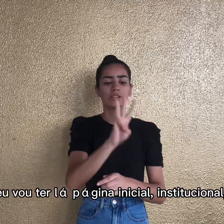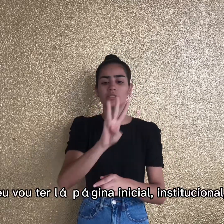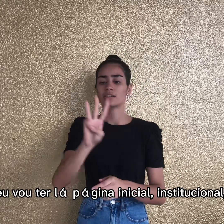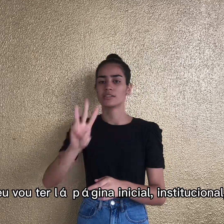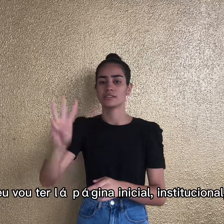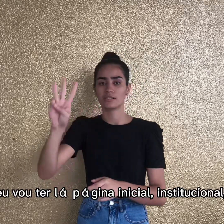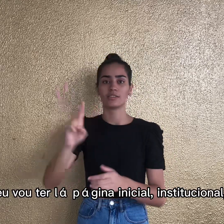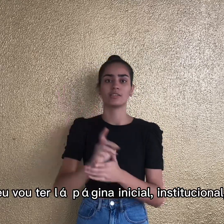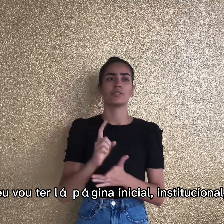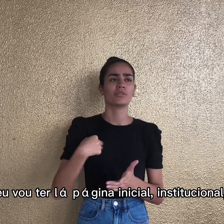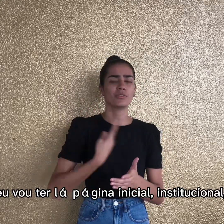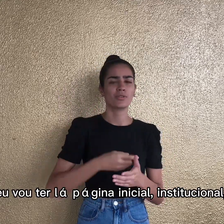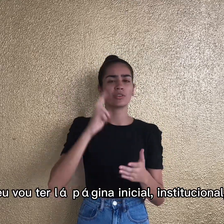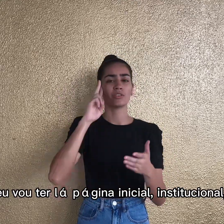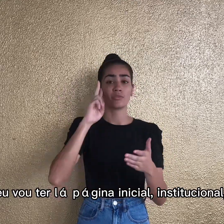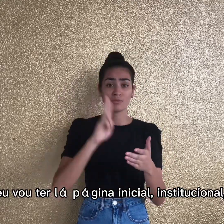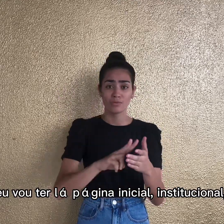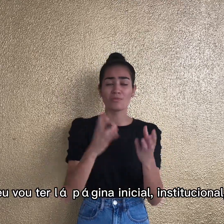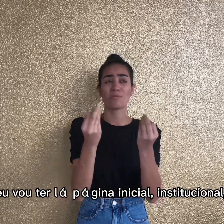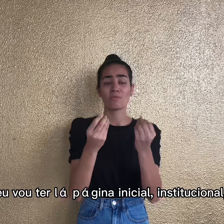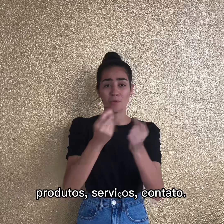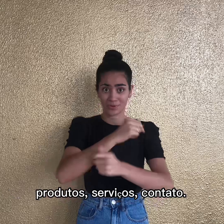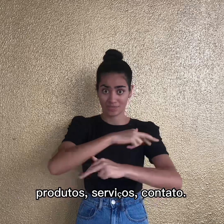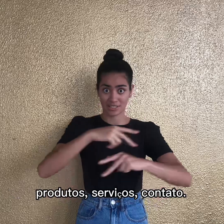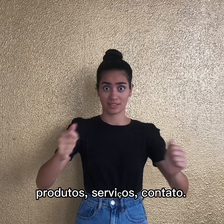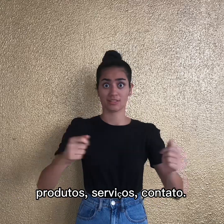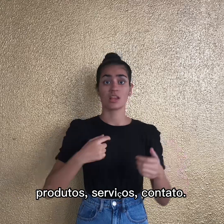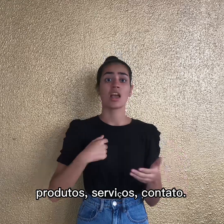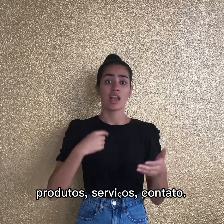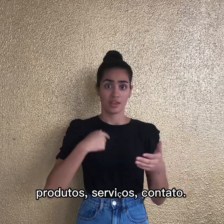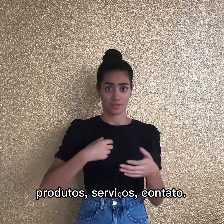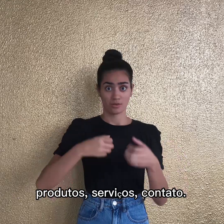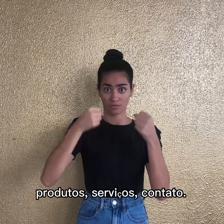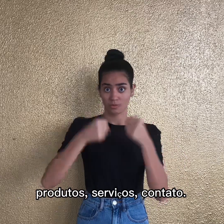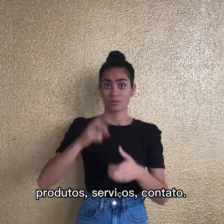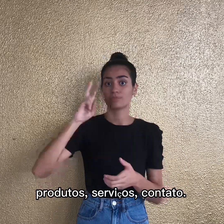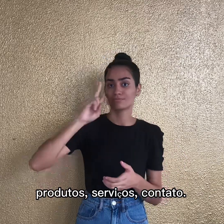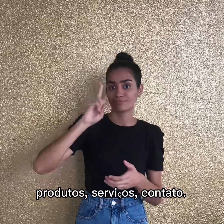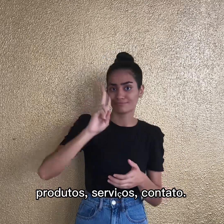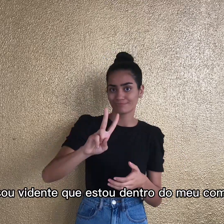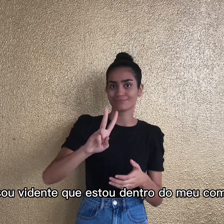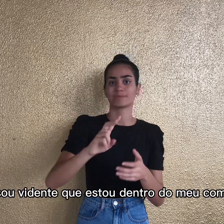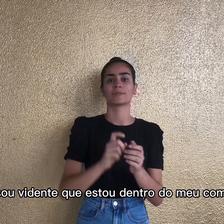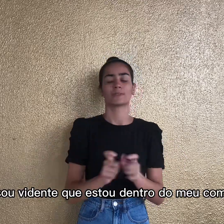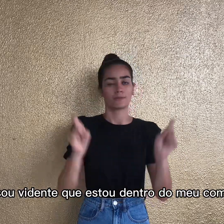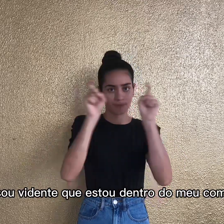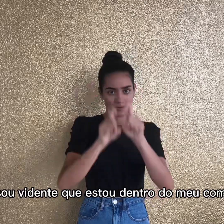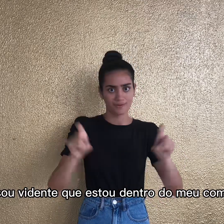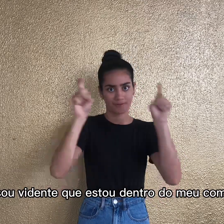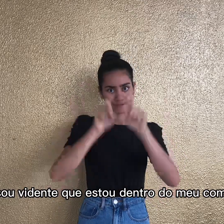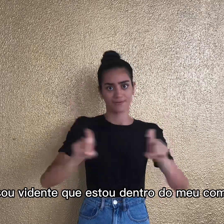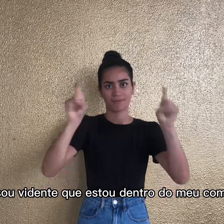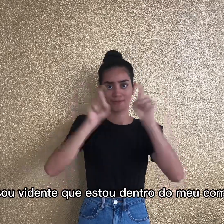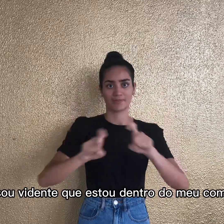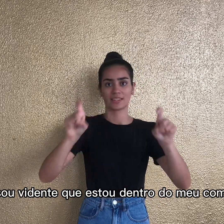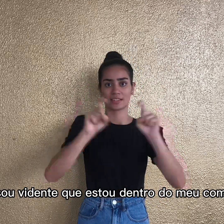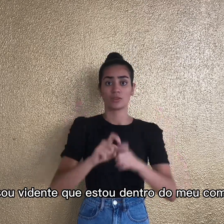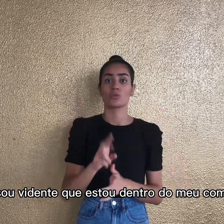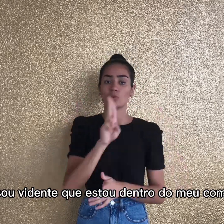lá página inicial, institucional, produtos, serviços, contato. Eu que sou vidente, que estou dentro do meu